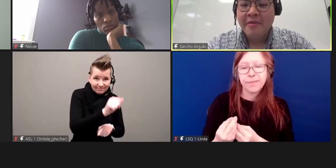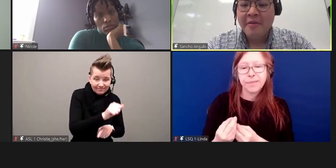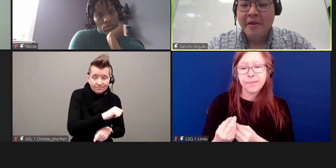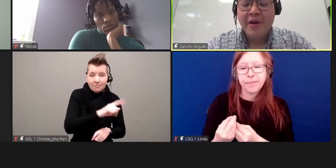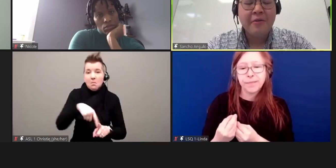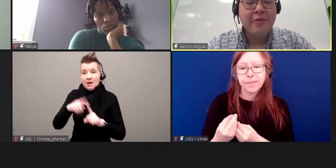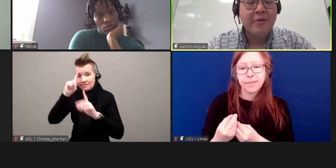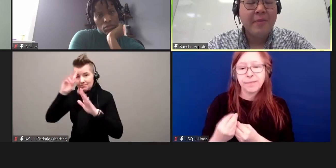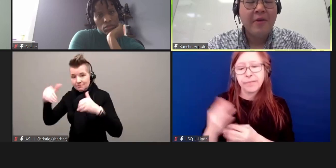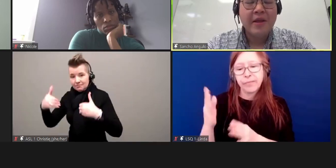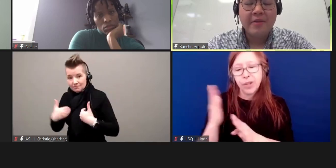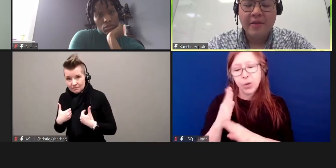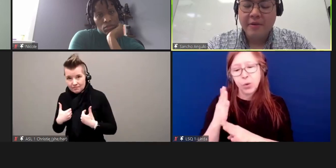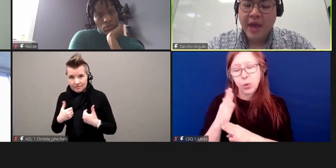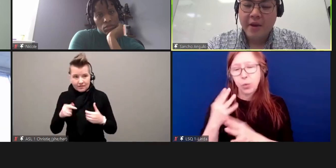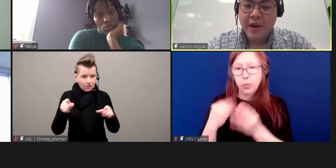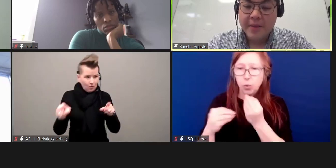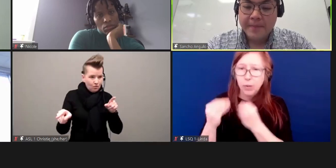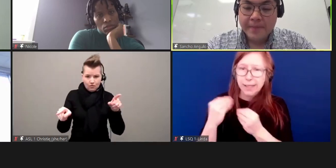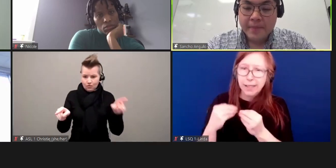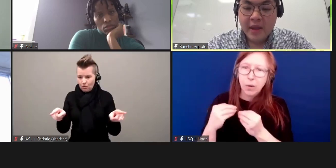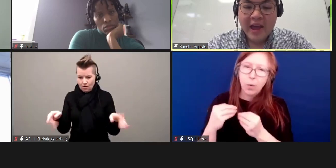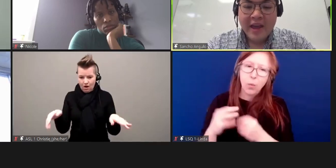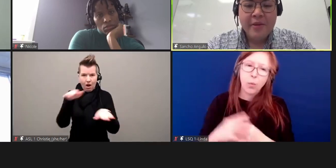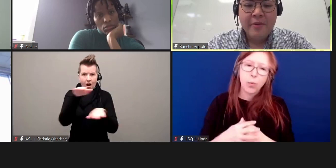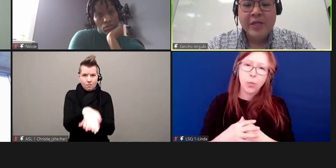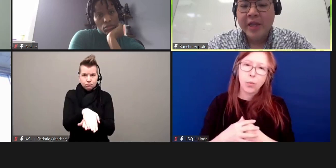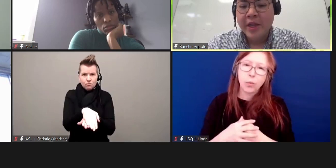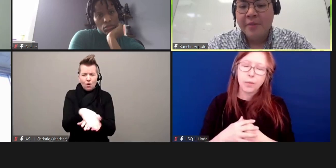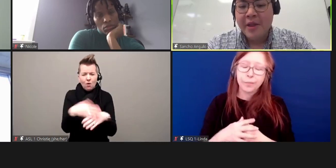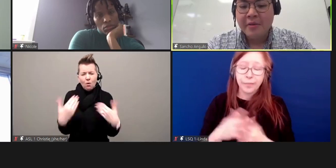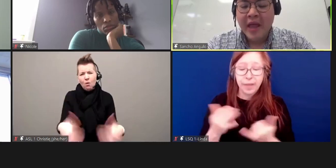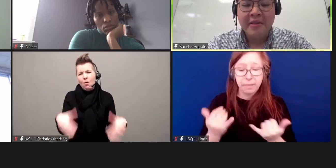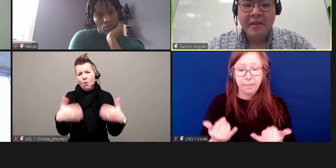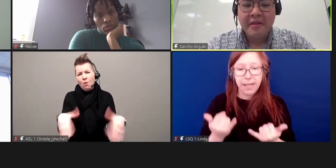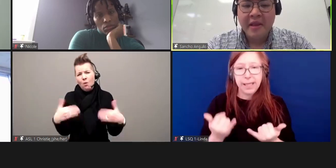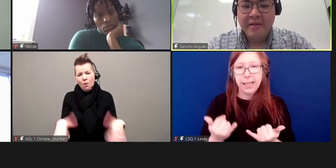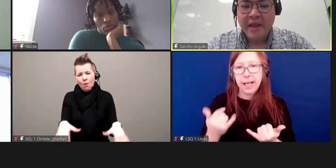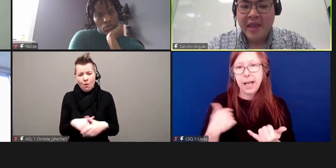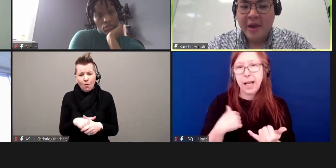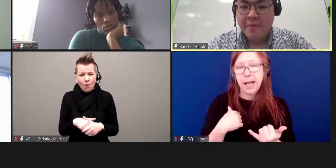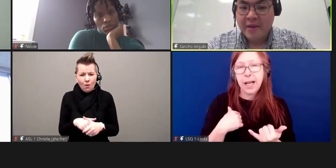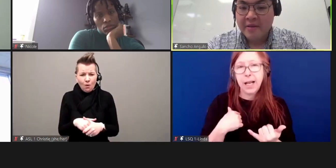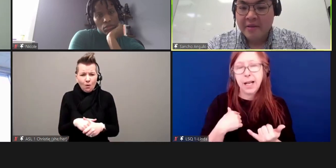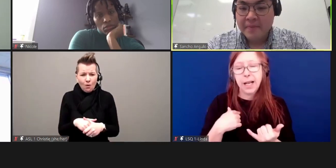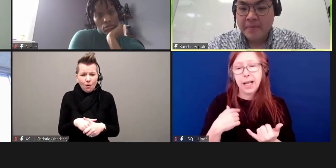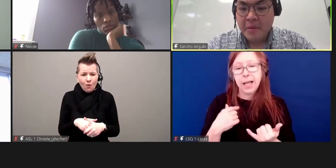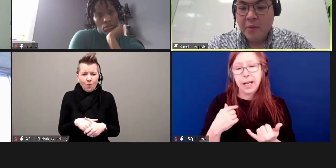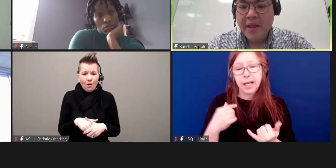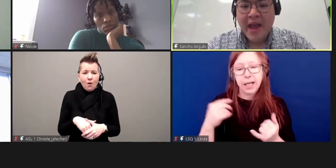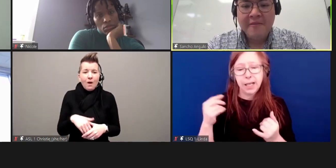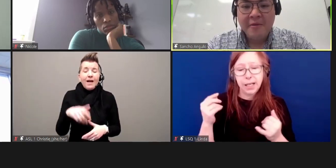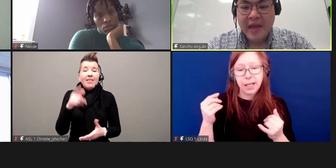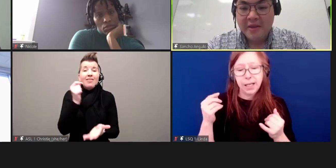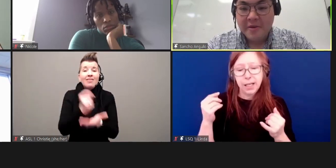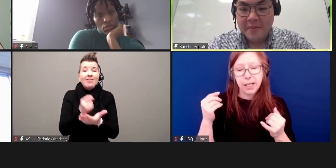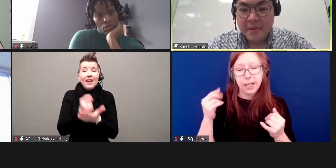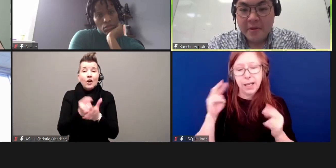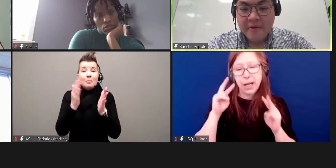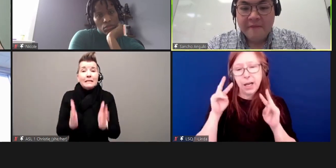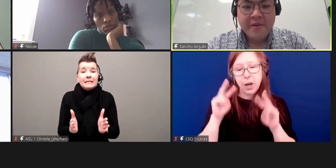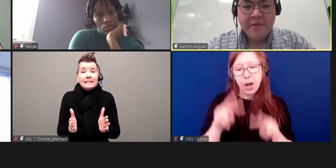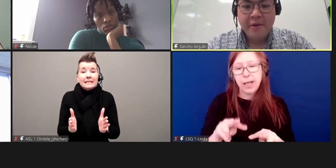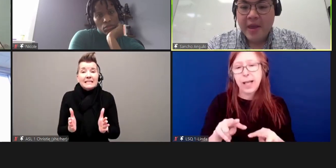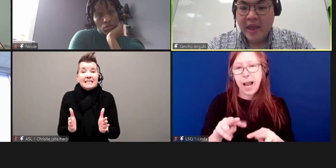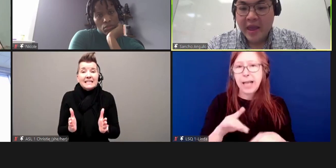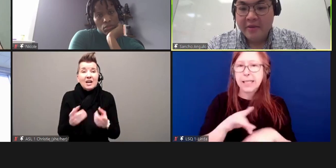d'un trouble de nutrition, c'est de trouver vraiment où se rencontrent tous ces